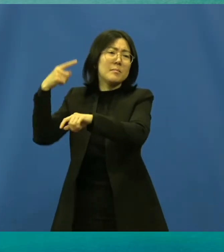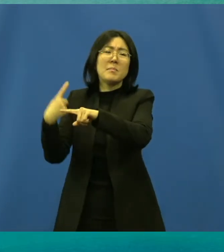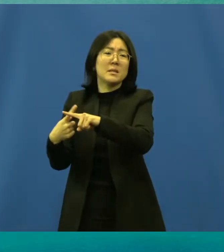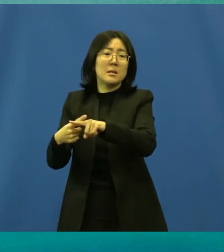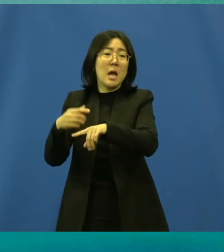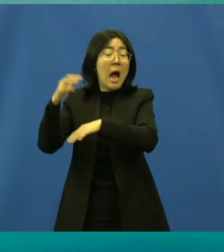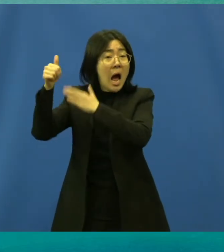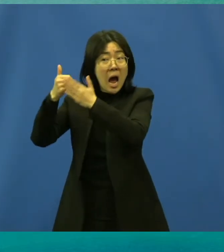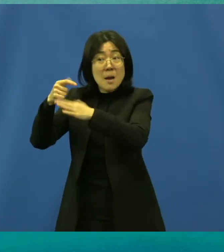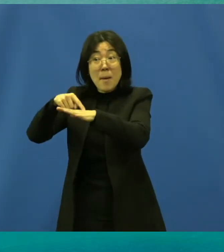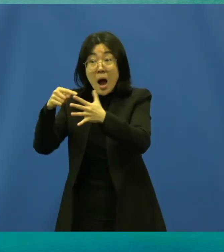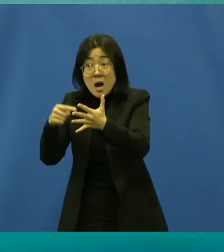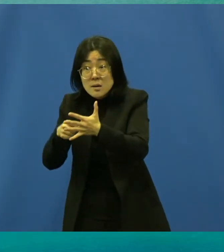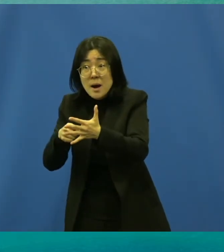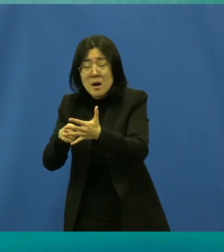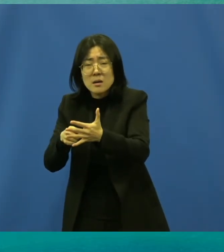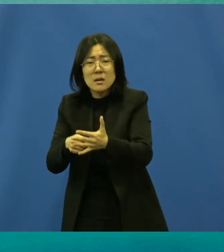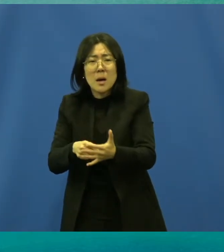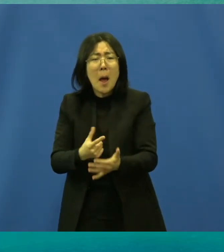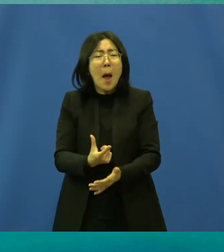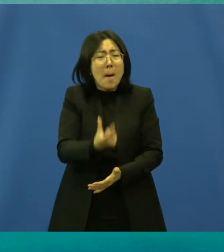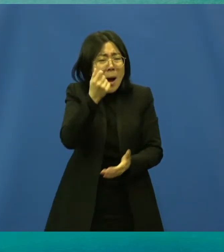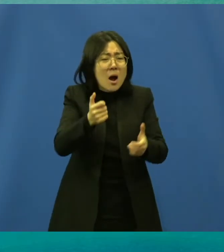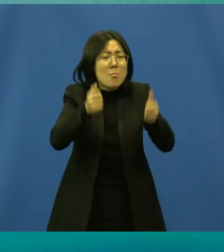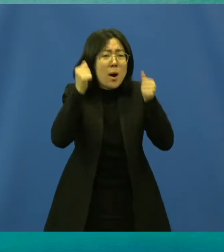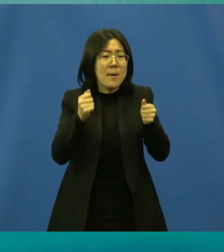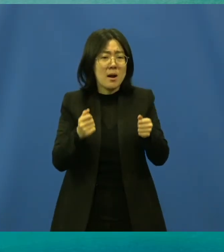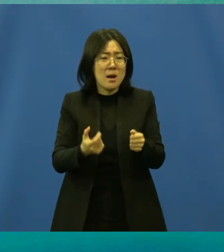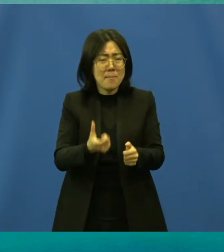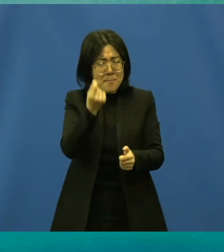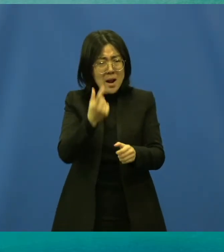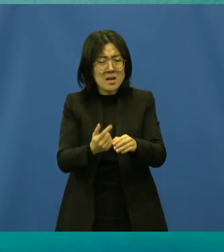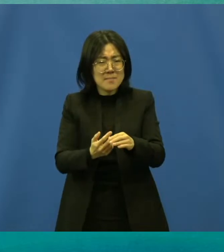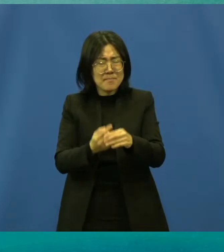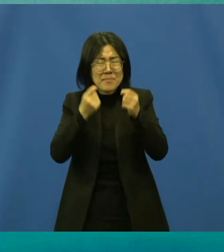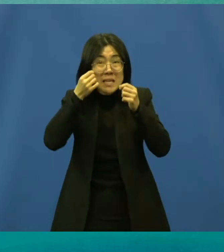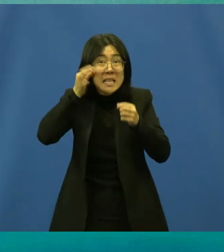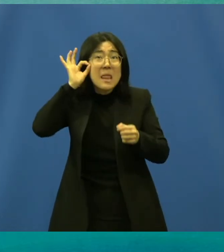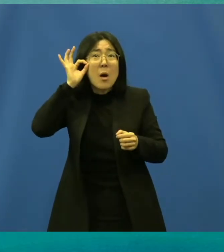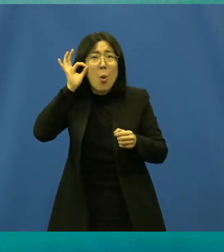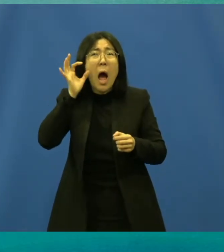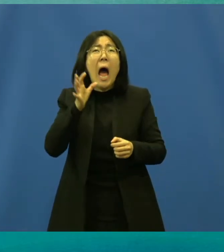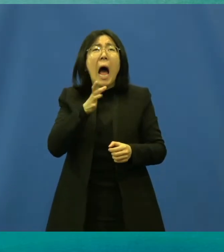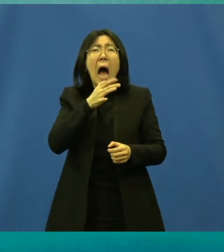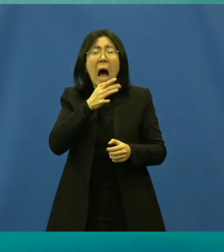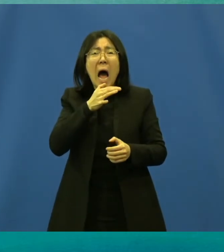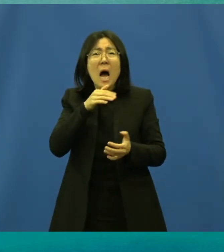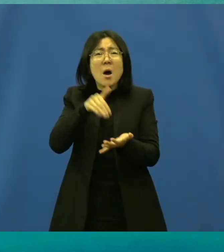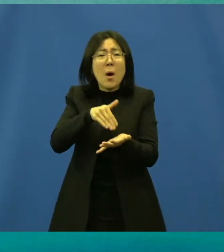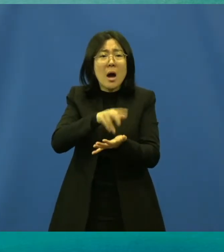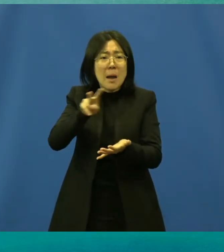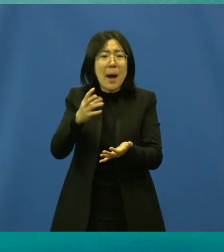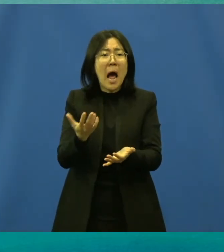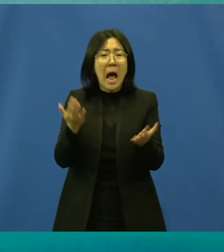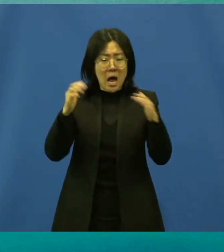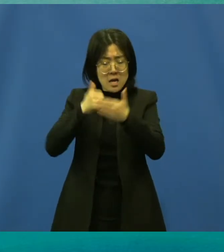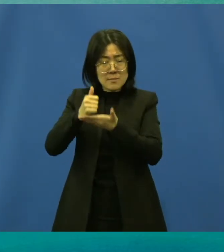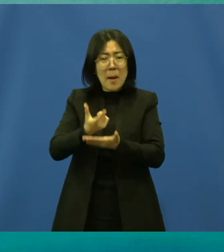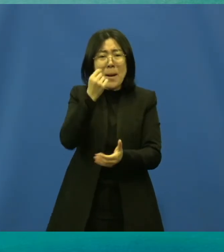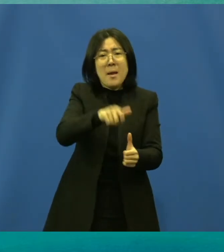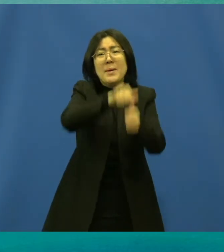이 물고기 뱃속은 통과해야 될 곳이지 정착지가 아닙니다. 하나님은 우리를